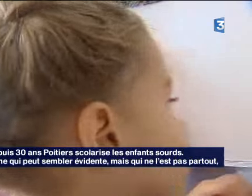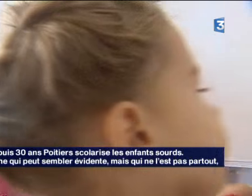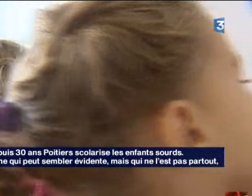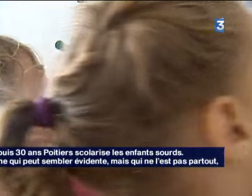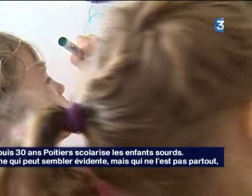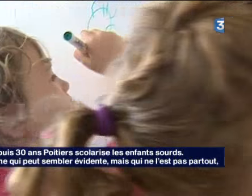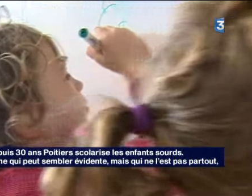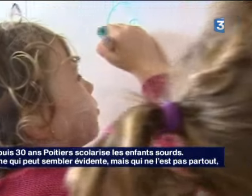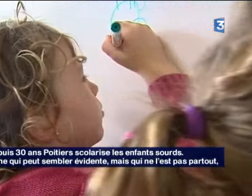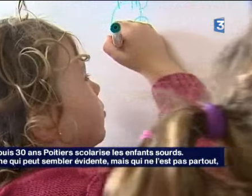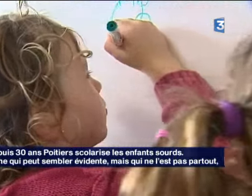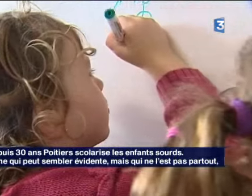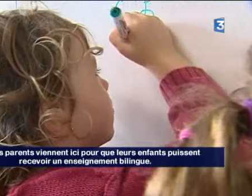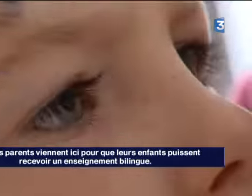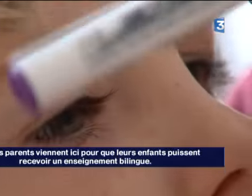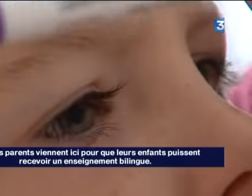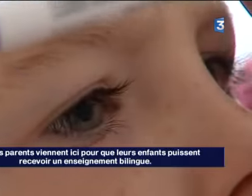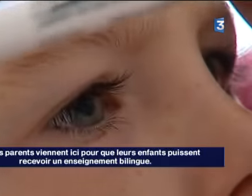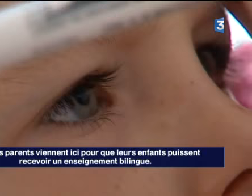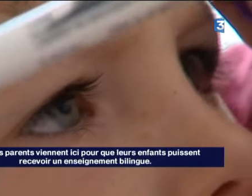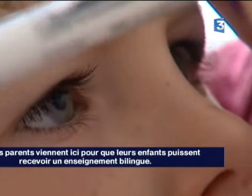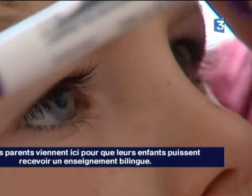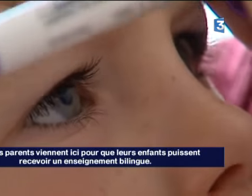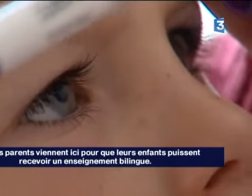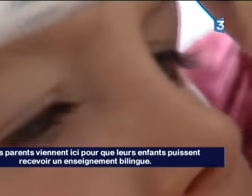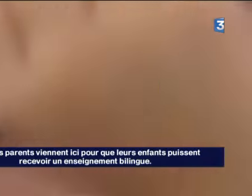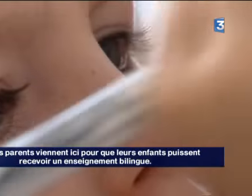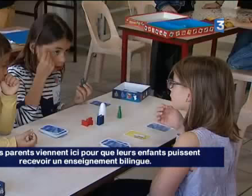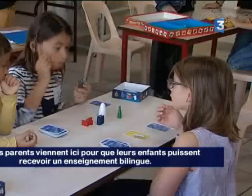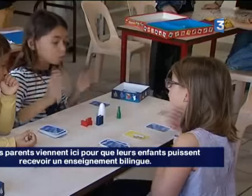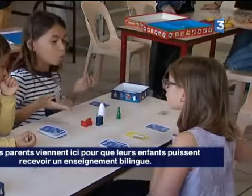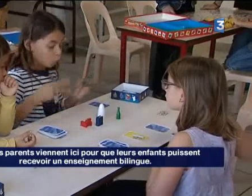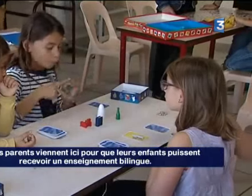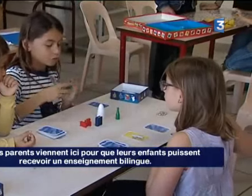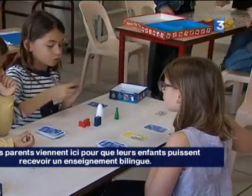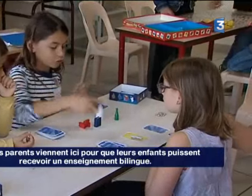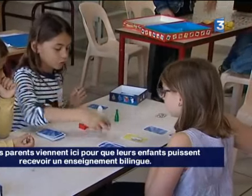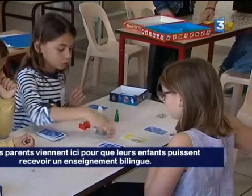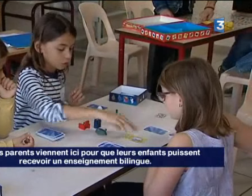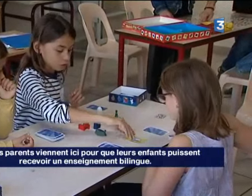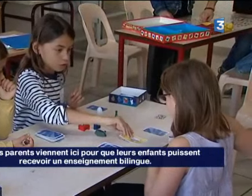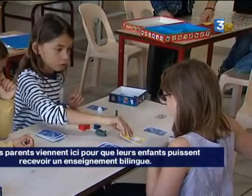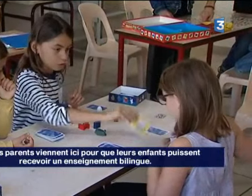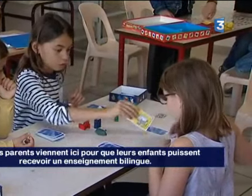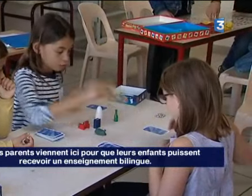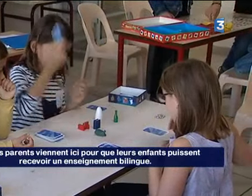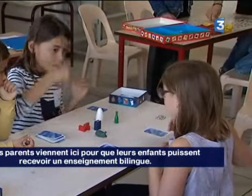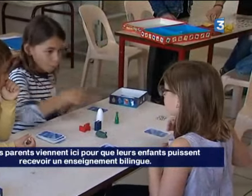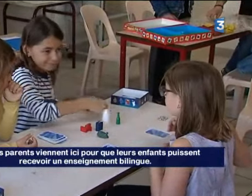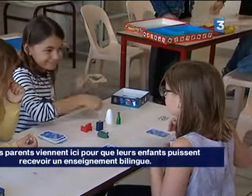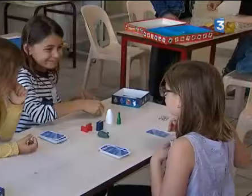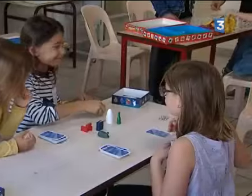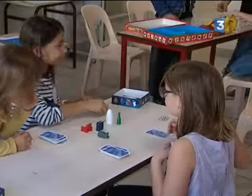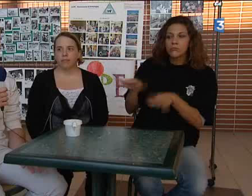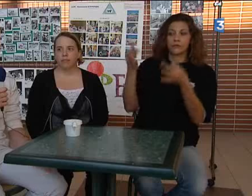démarche qui peut sembler évidente, mais qui ne l'est pas partout. Alors les parents viennent ici pour que leurs enfants puissent recevoir un enseignement bilingue.